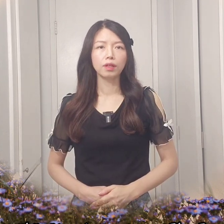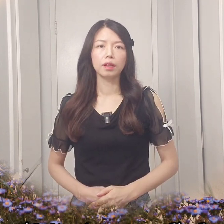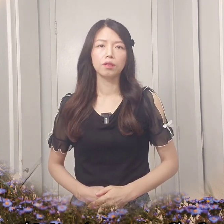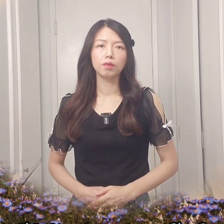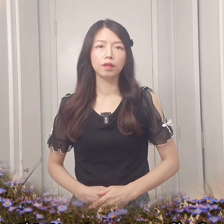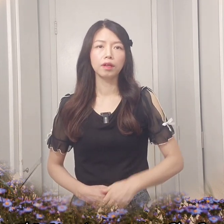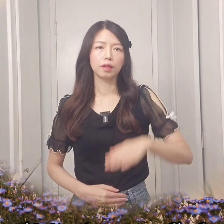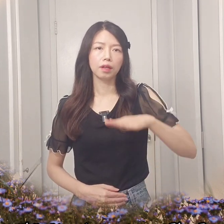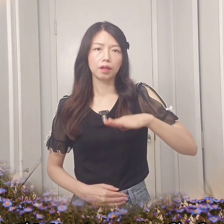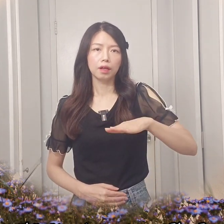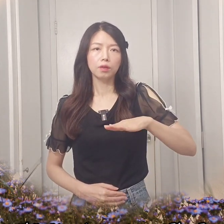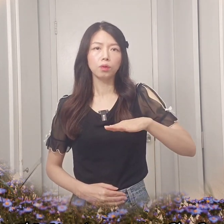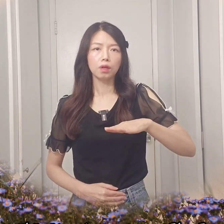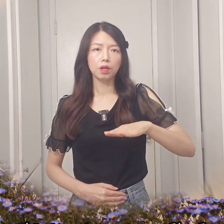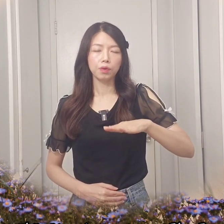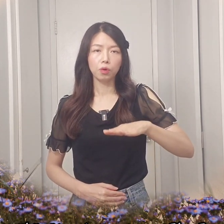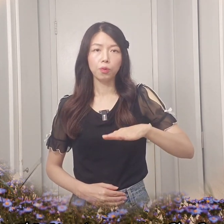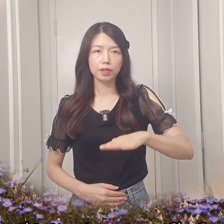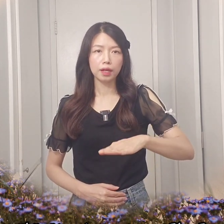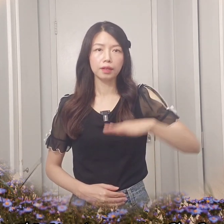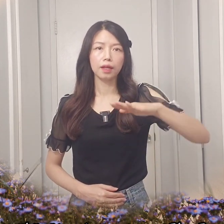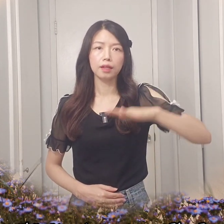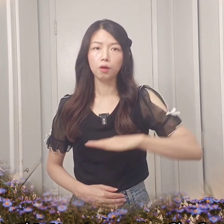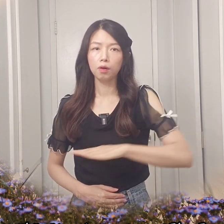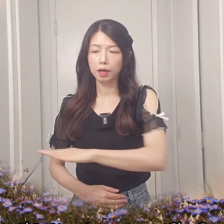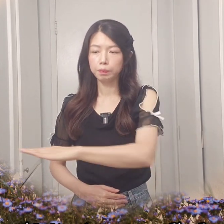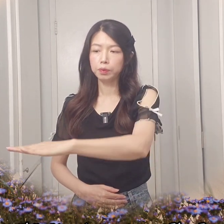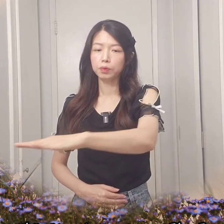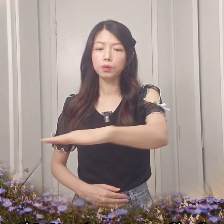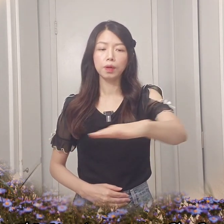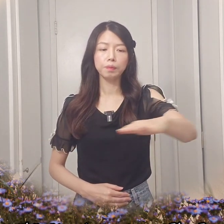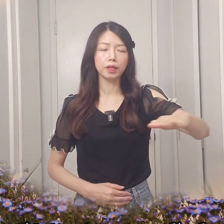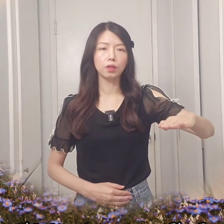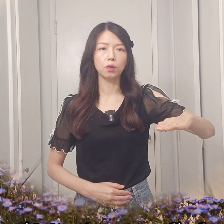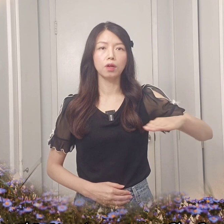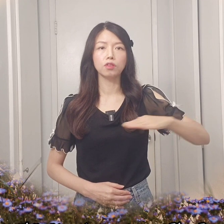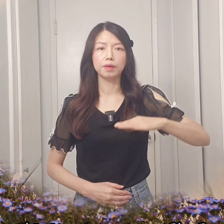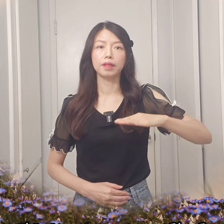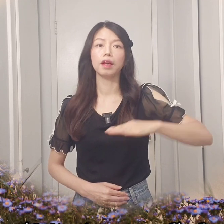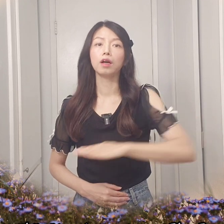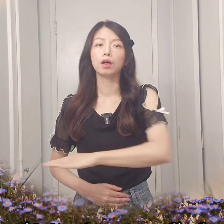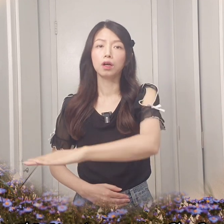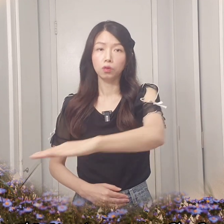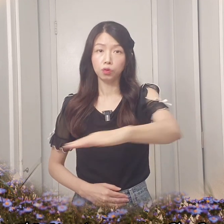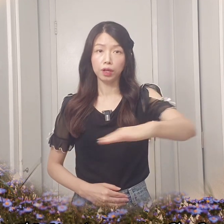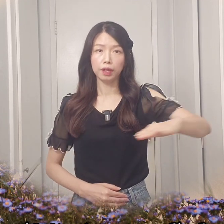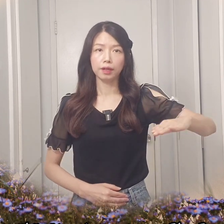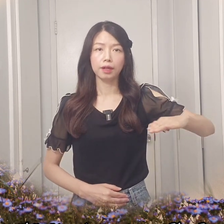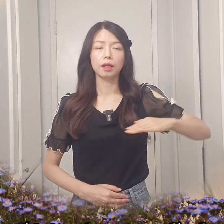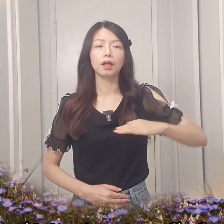우리라고 한 뜻의 수어는 손등이 위로 보인 상태에서 앞으로 한 바퀴 돌려주시면 돼요.